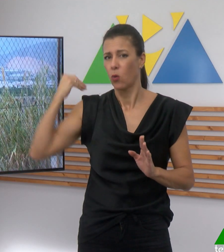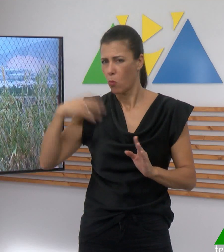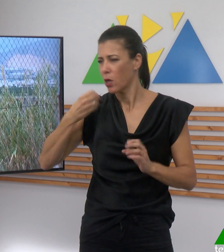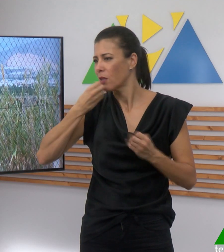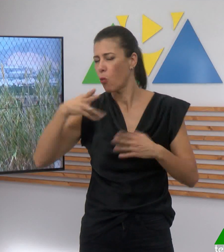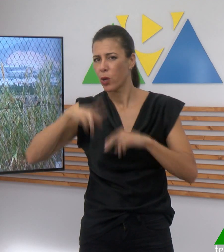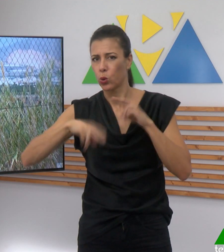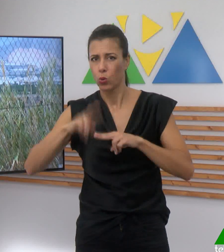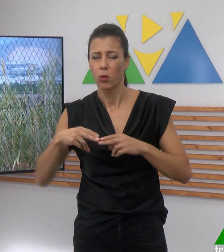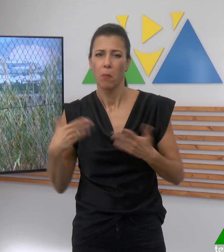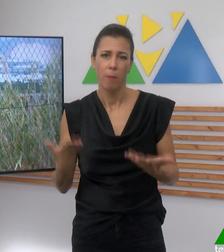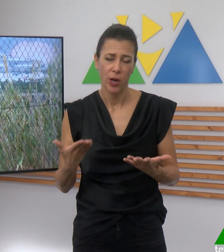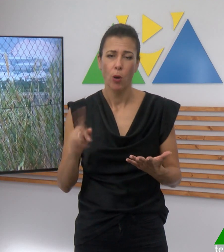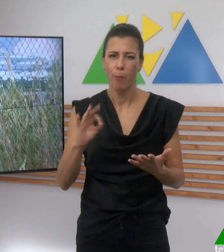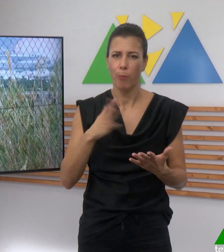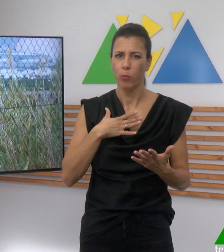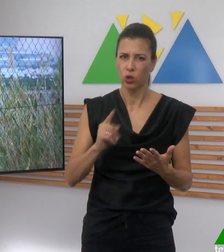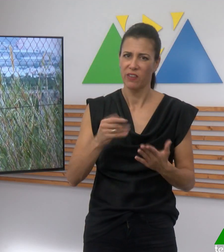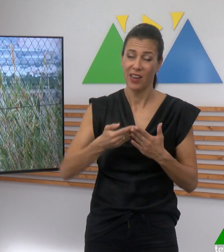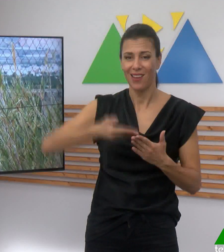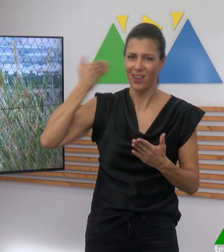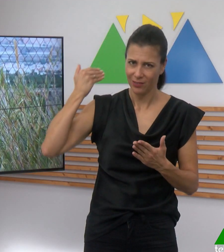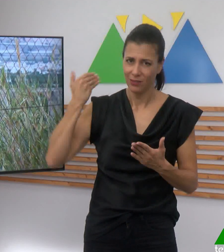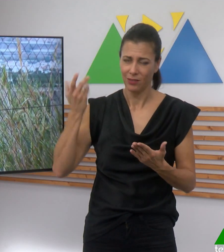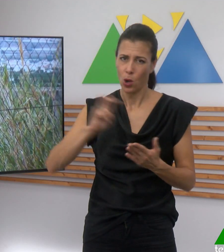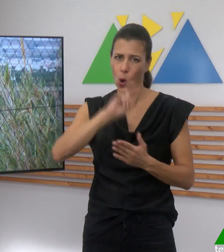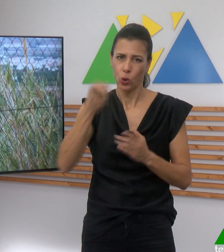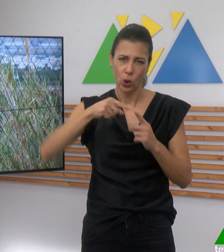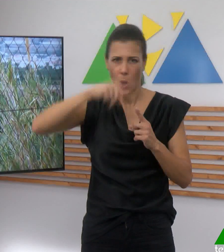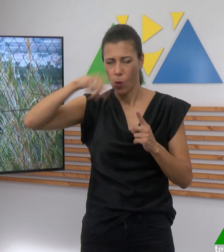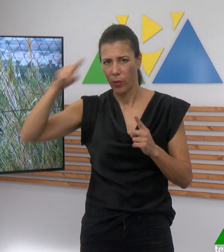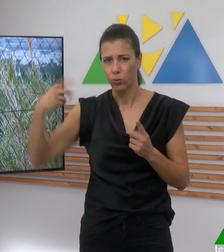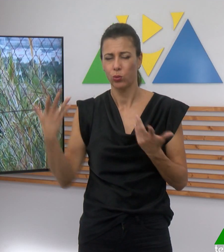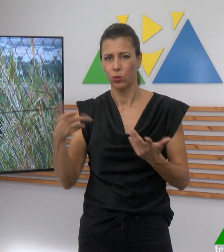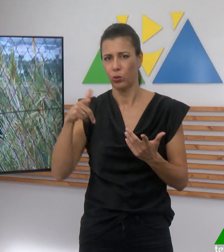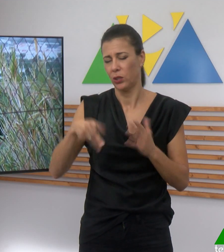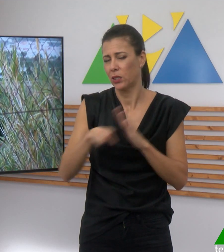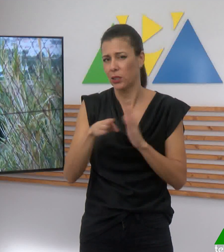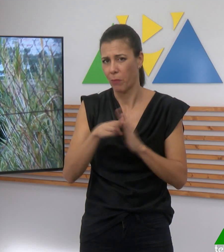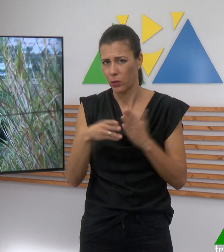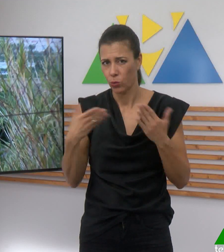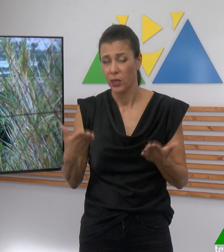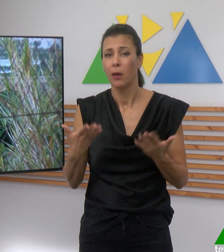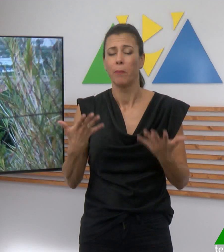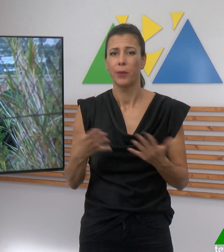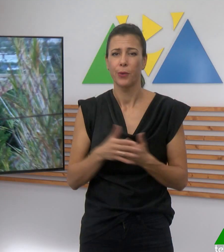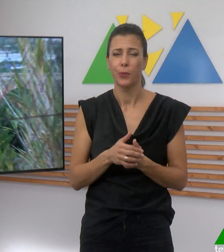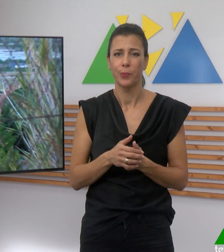pero es posible que existiera otro acueducto y que se mantuviera El caso es que